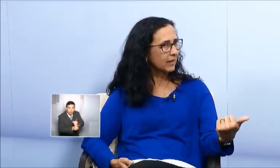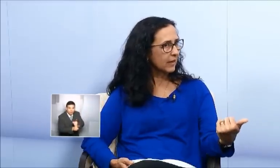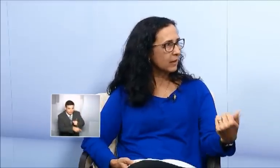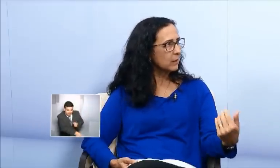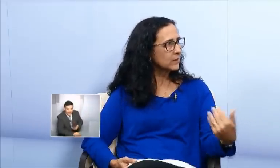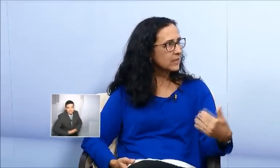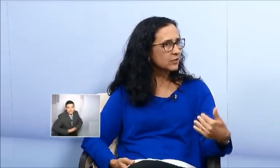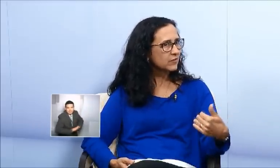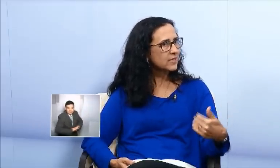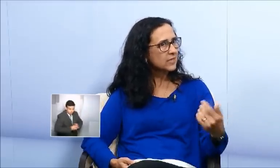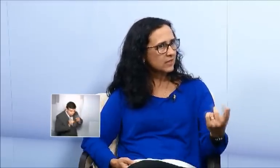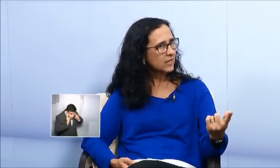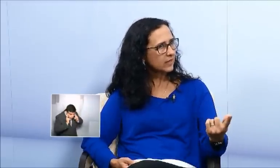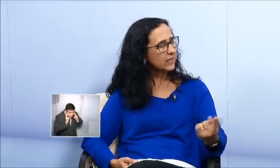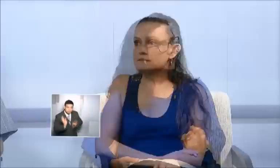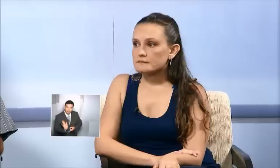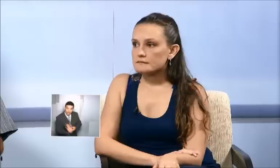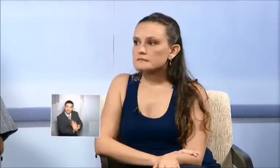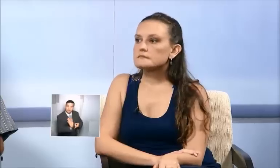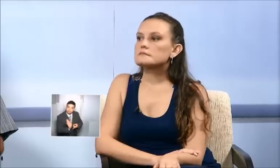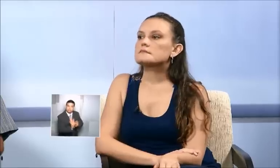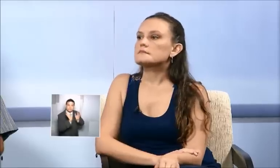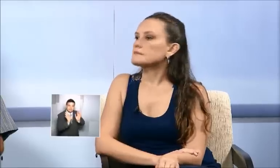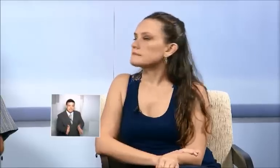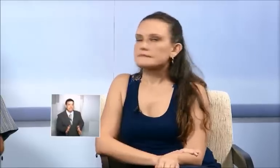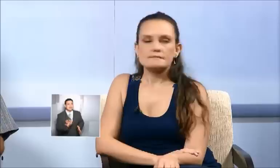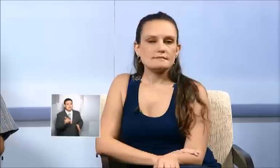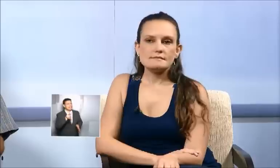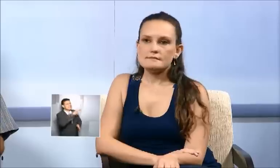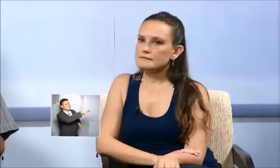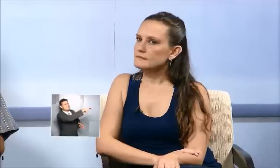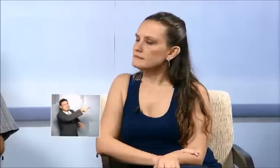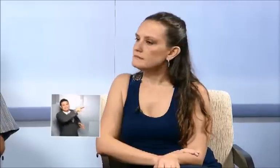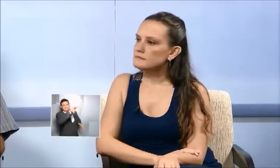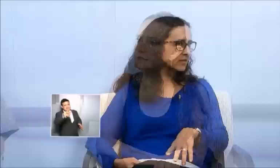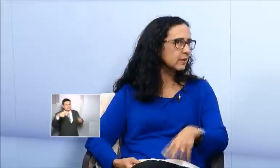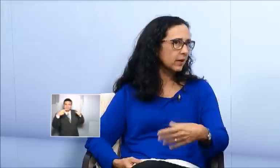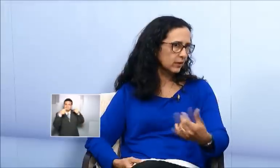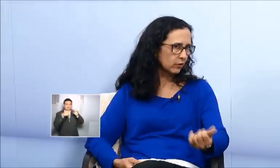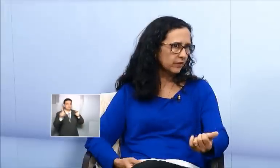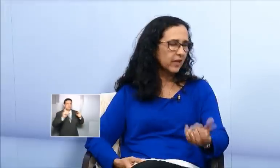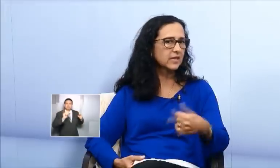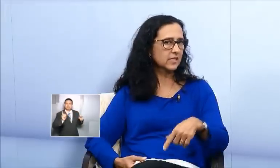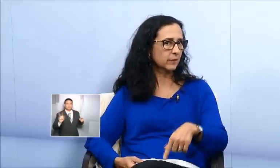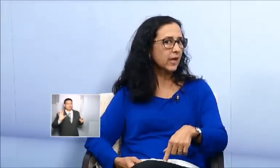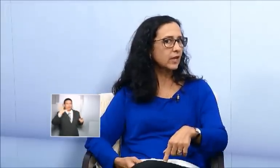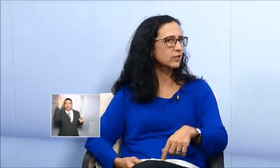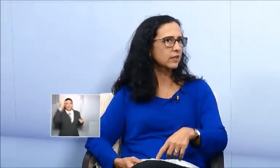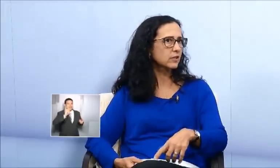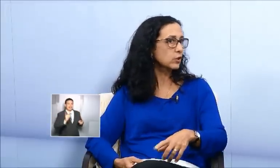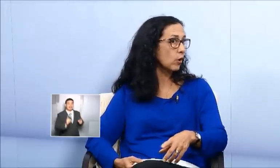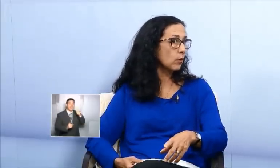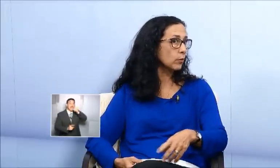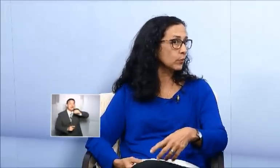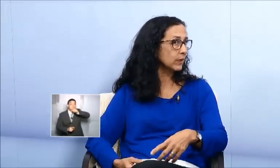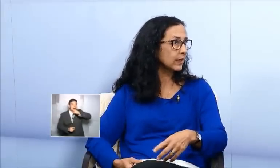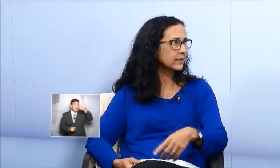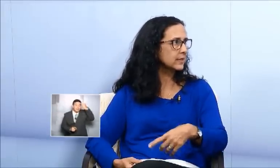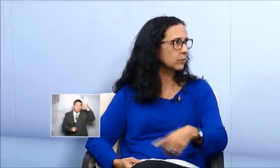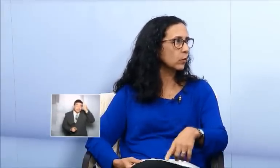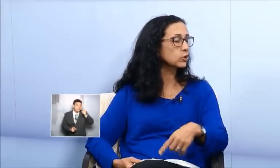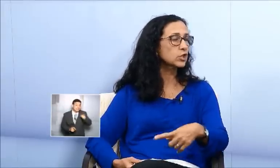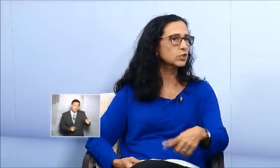bebê, né? Mas às vezes essa realidade não condiz, né? Com Porque certeza. muitas vezes, aquilo que eu falei antes, a mãe acha que é só